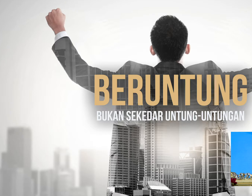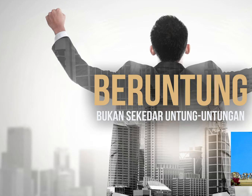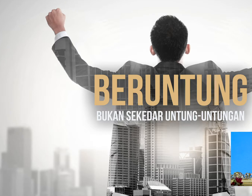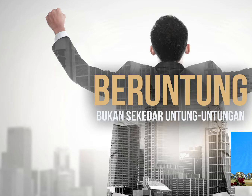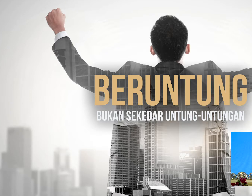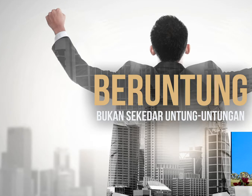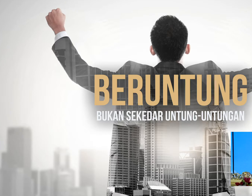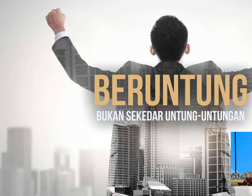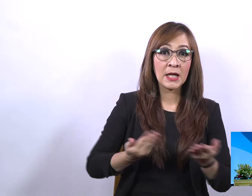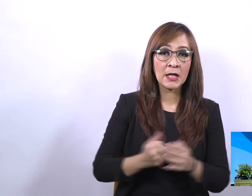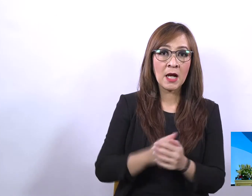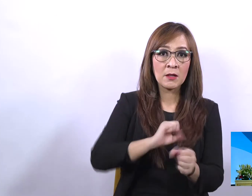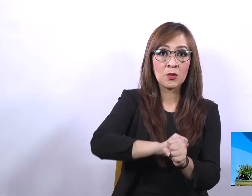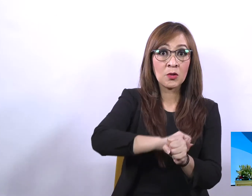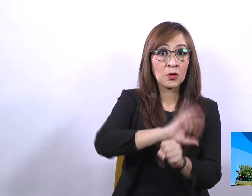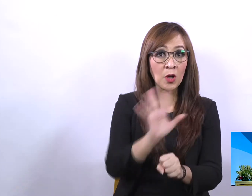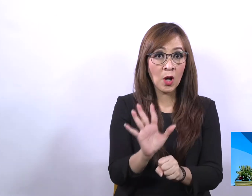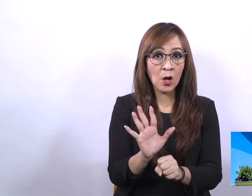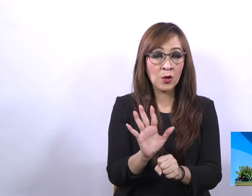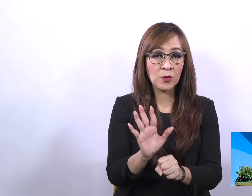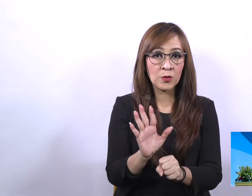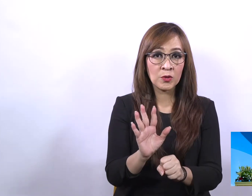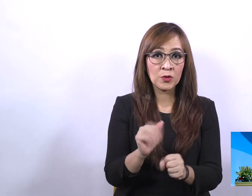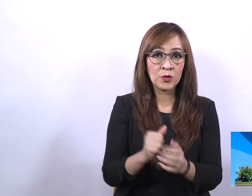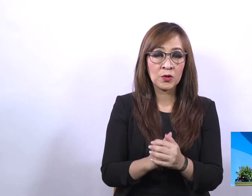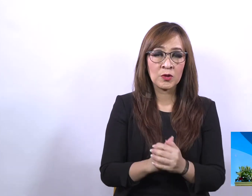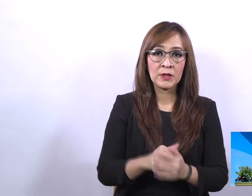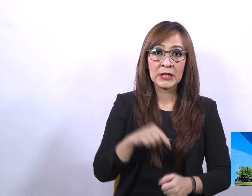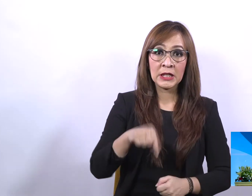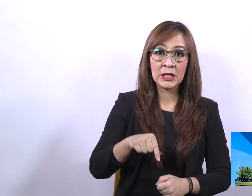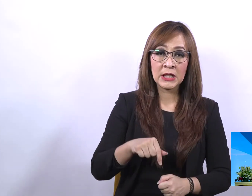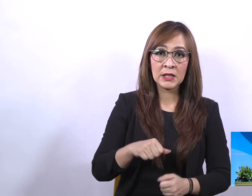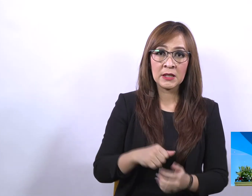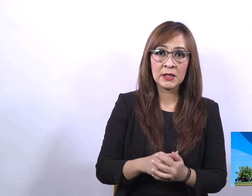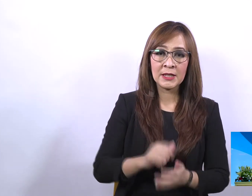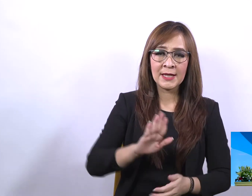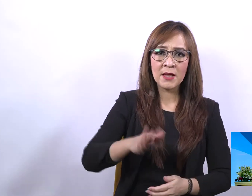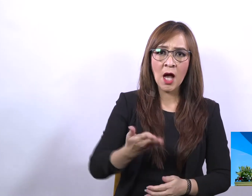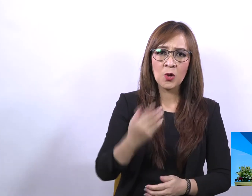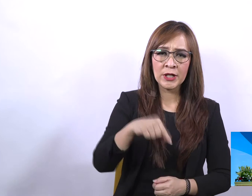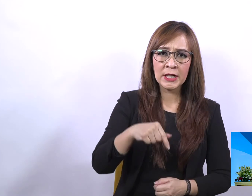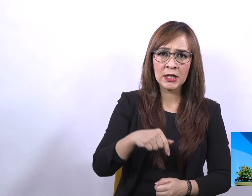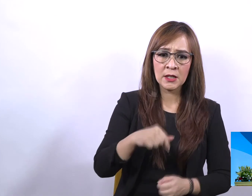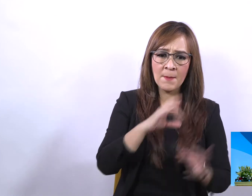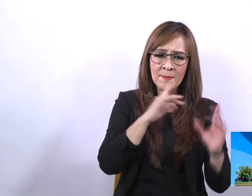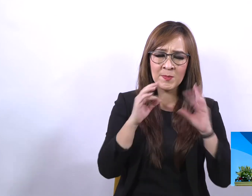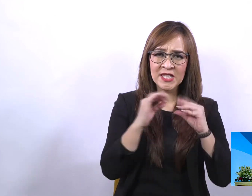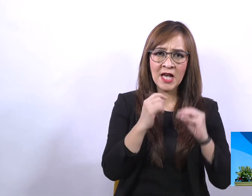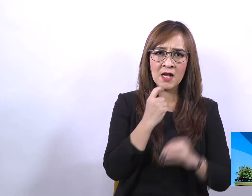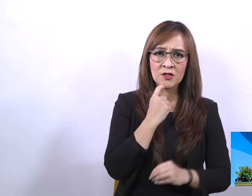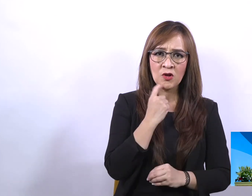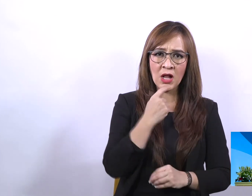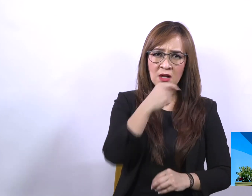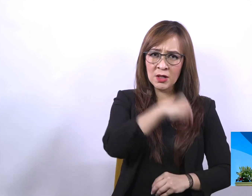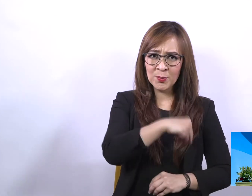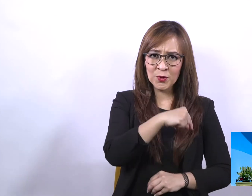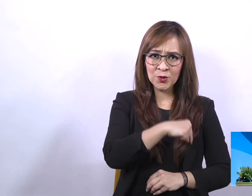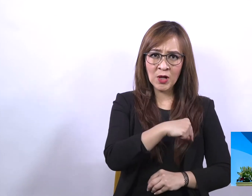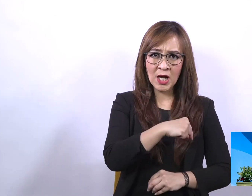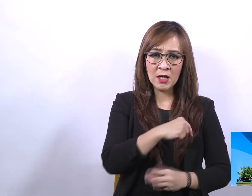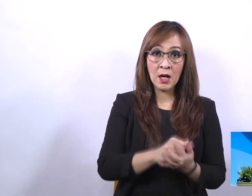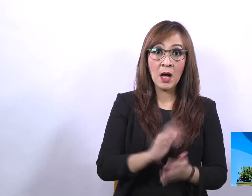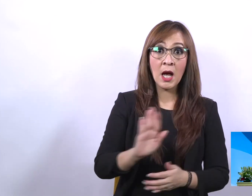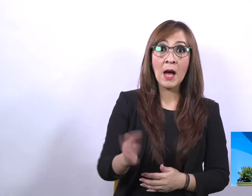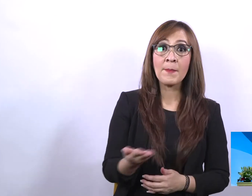apel 60 fellowship Centre masa Pelayanan kamu hebat Ini sepanjang tahun ini bicara tentang keberuntungan